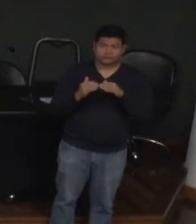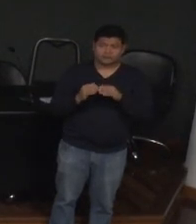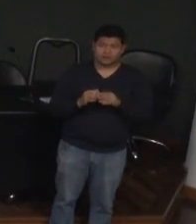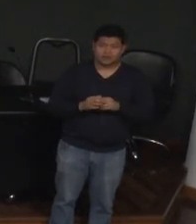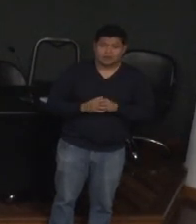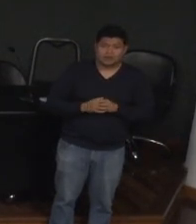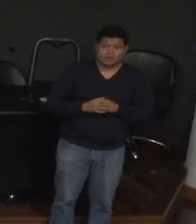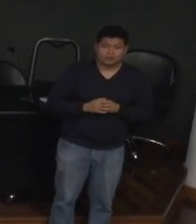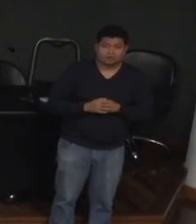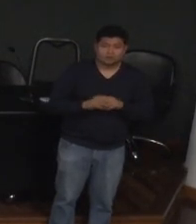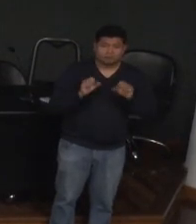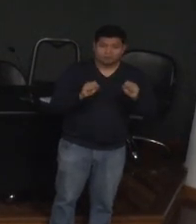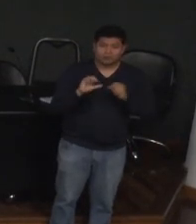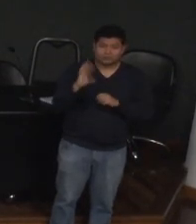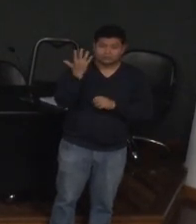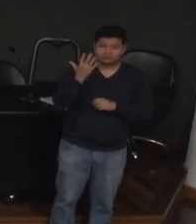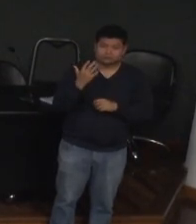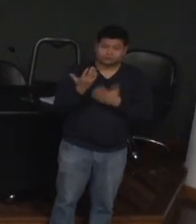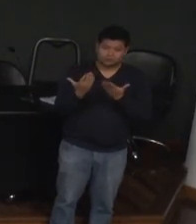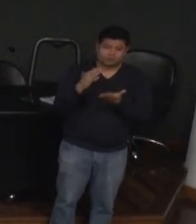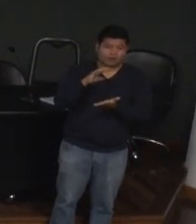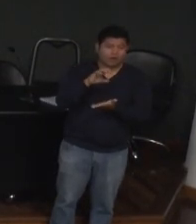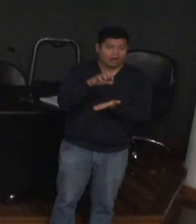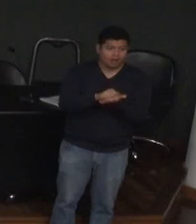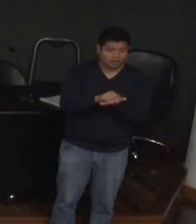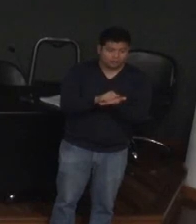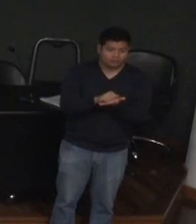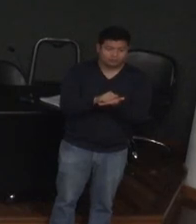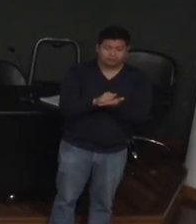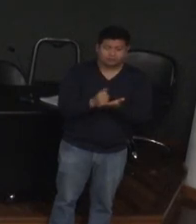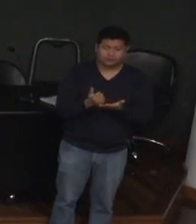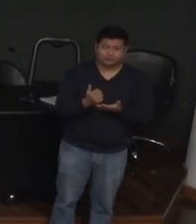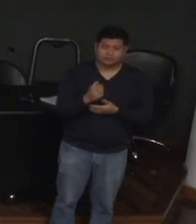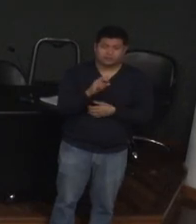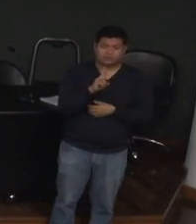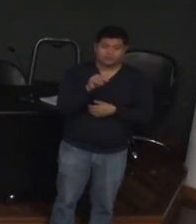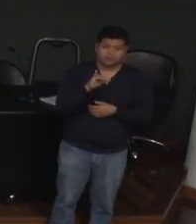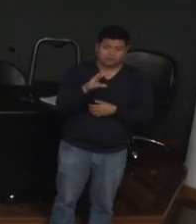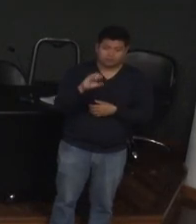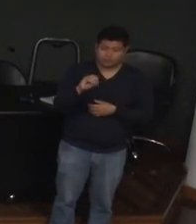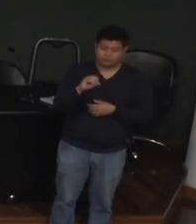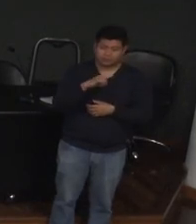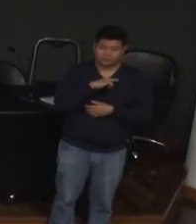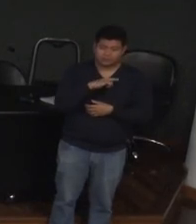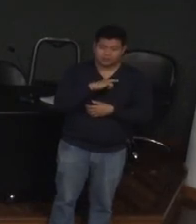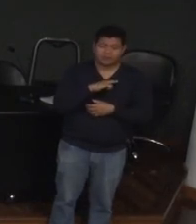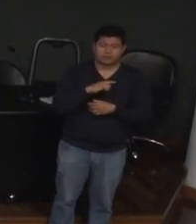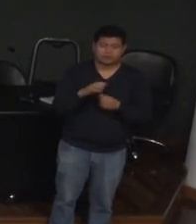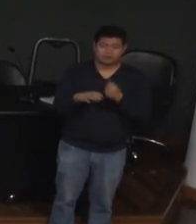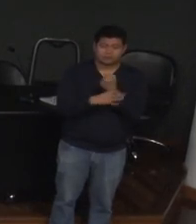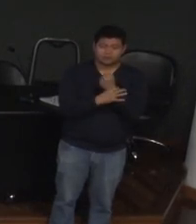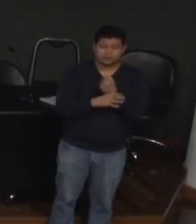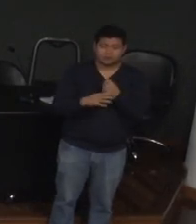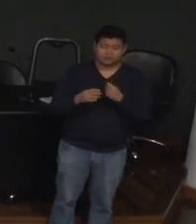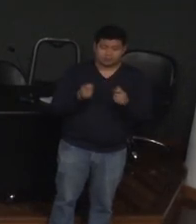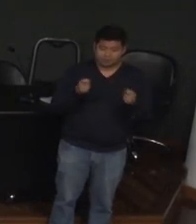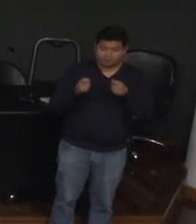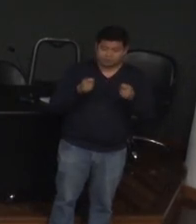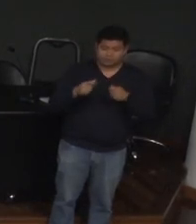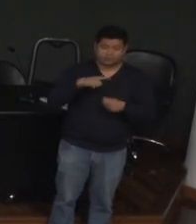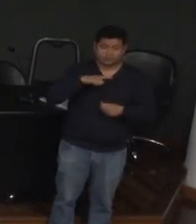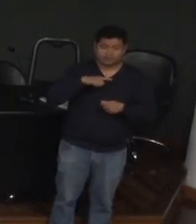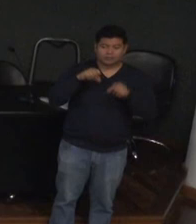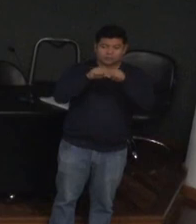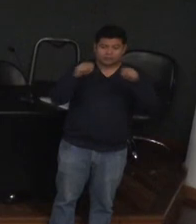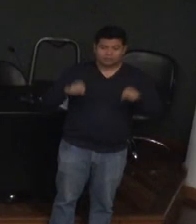não, o cadastro único tem um sistema de segurança, eu também aqui na coleta e no armazenamento e na disponibilidade disso para controle do usuário tenho o meu sistema,